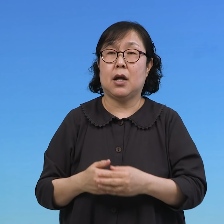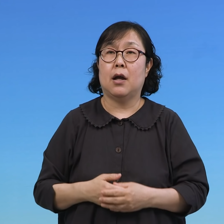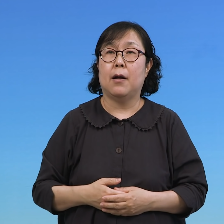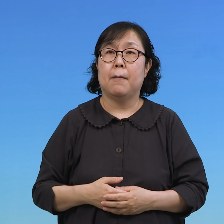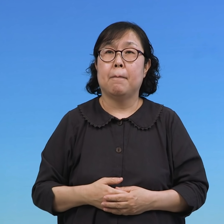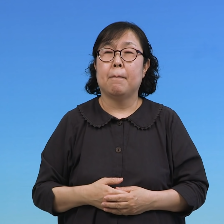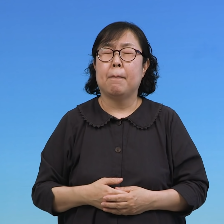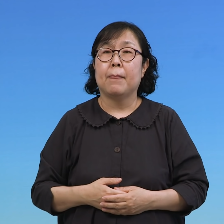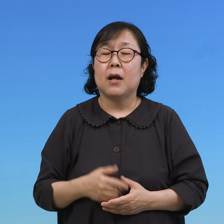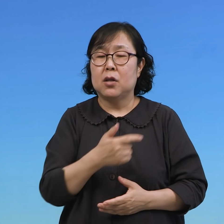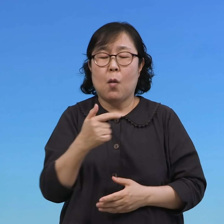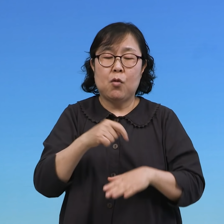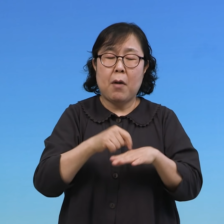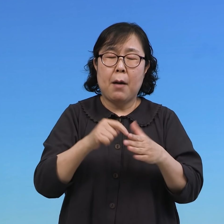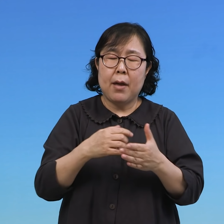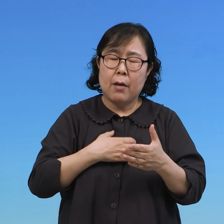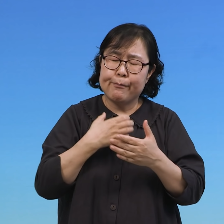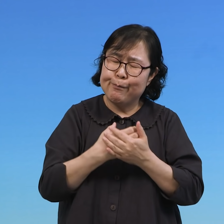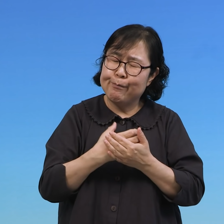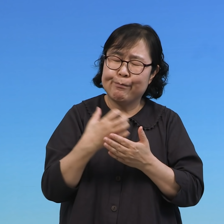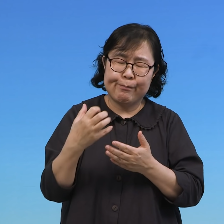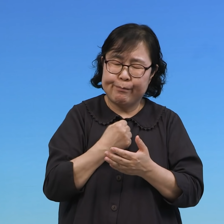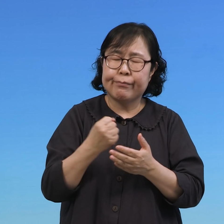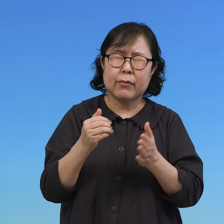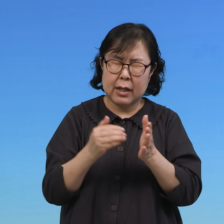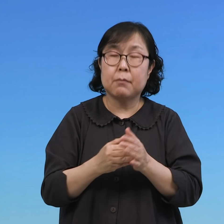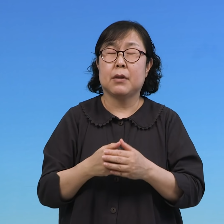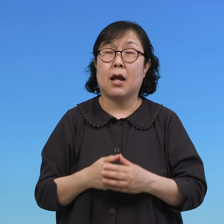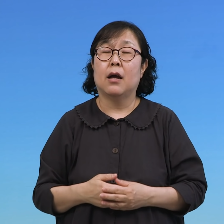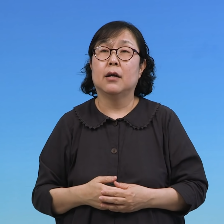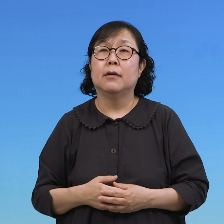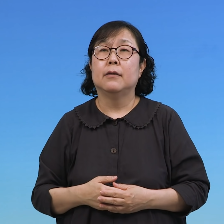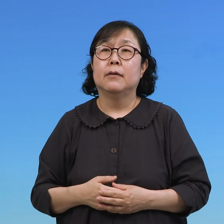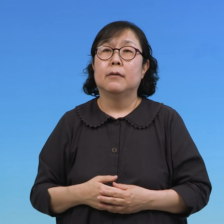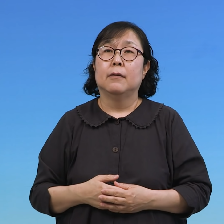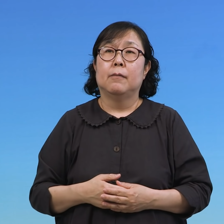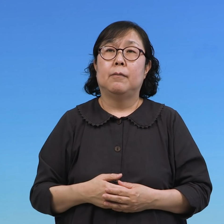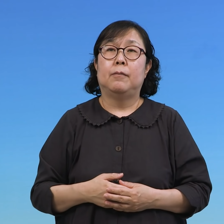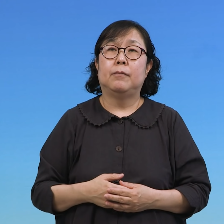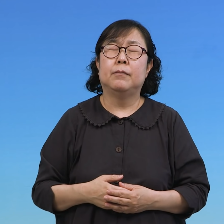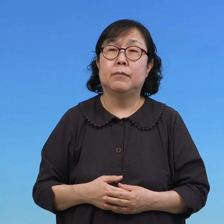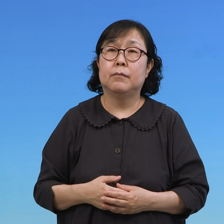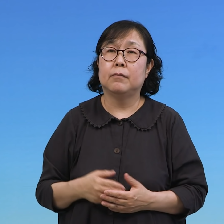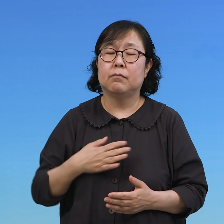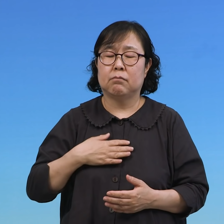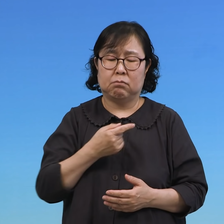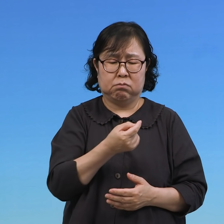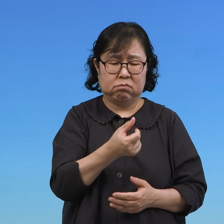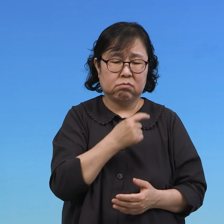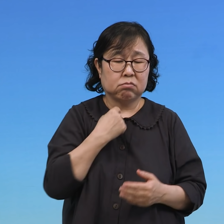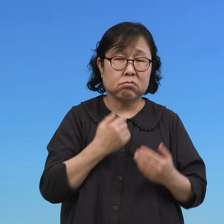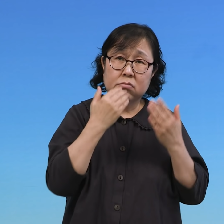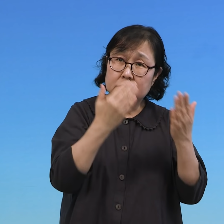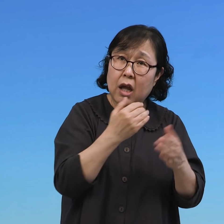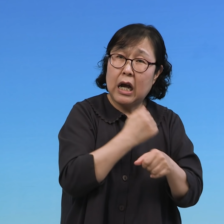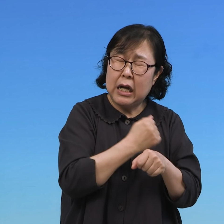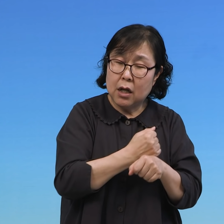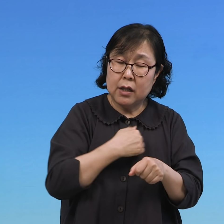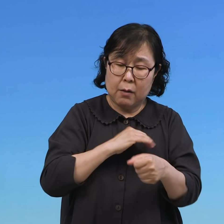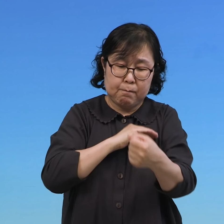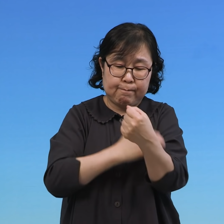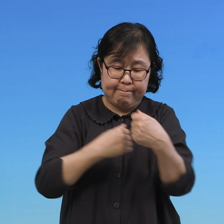뭐 받은 거나 다름없습니다. 마음에 너무 감동이 되는 거예요. 오늘 여러분 우리가 뭐 작은 거 희생해서